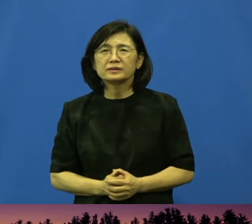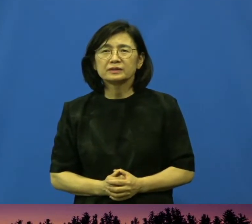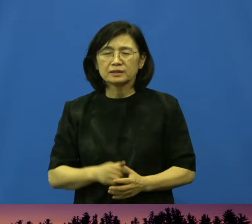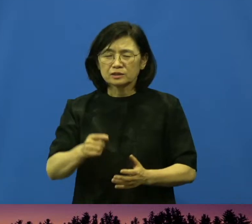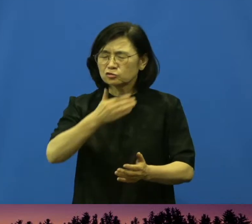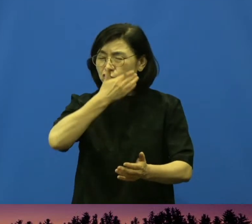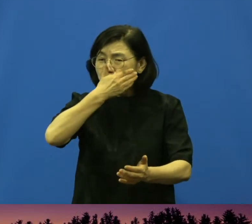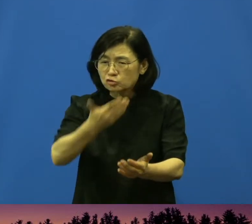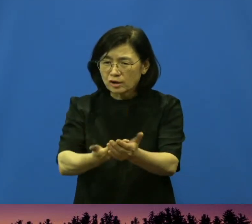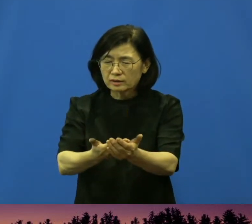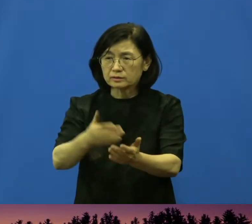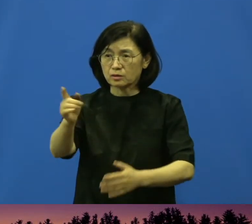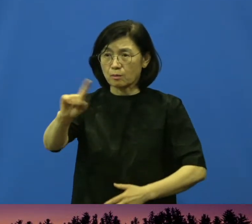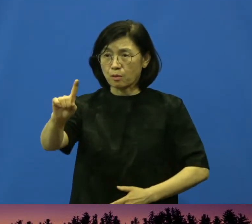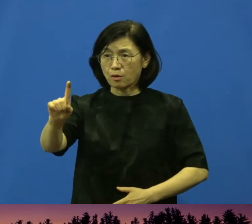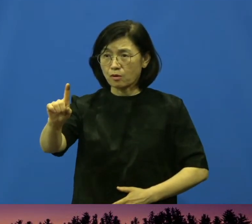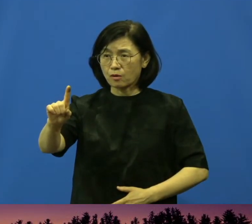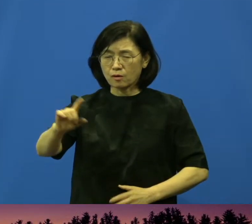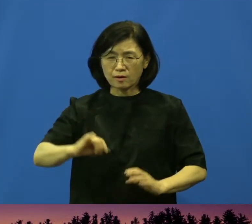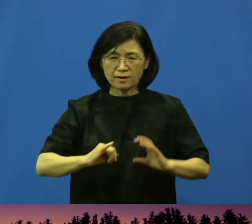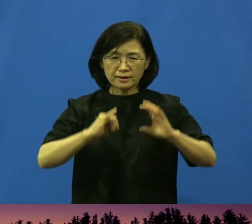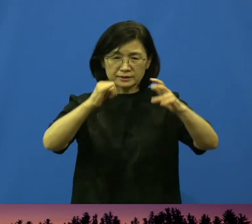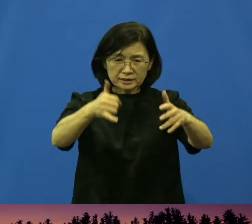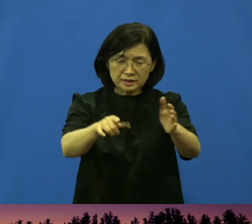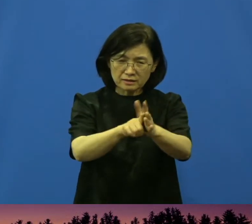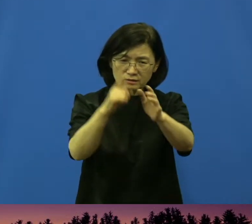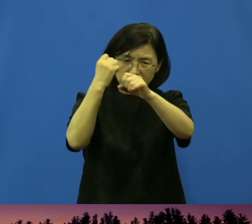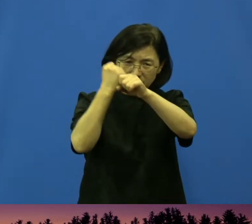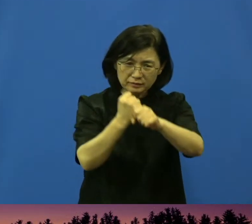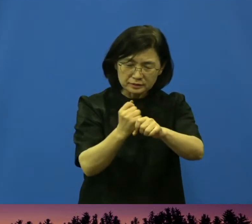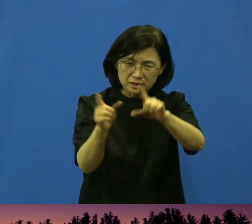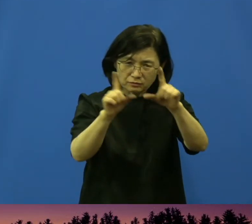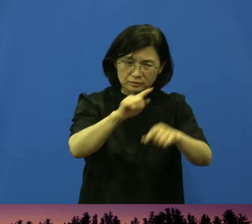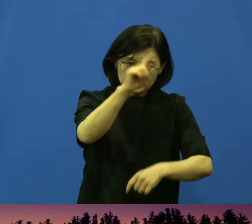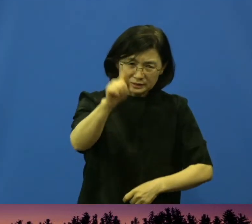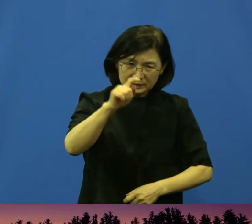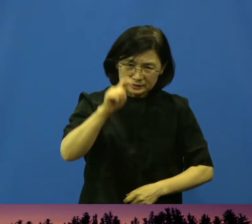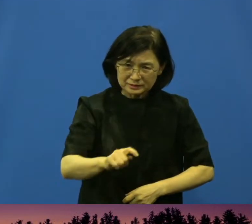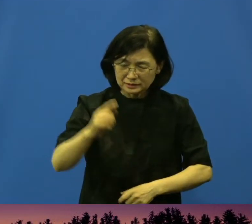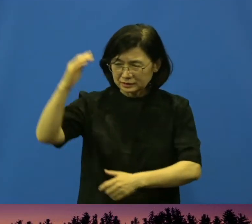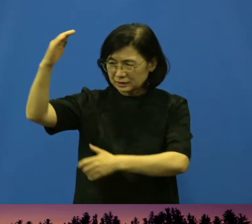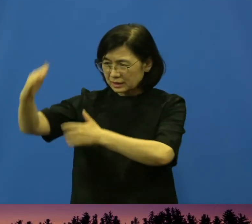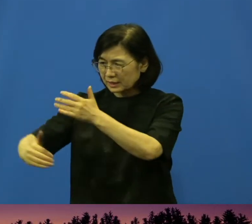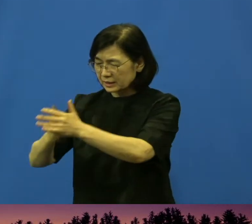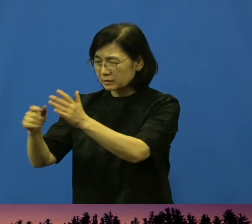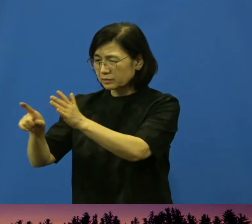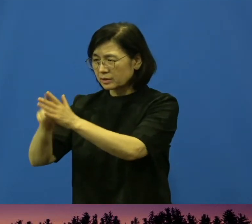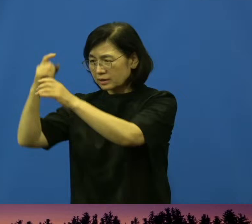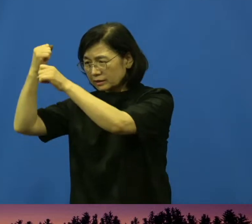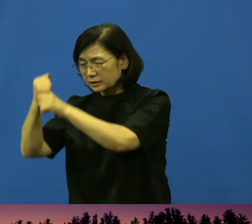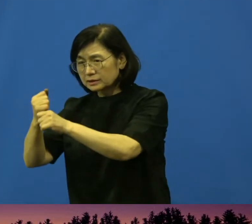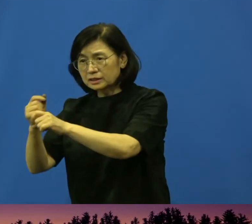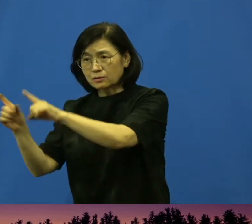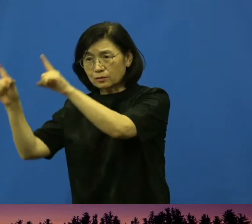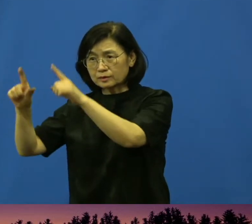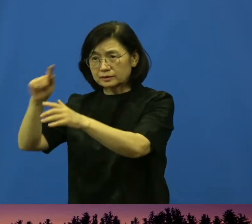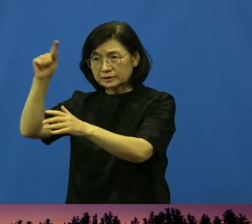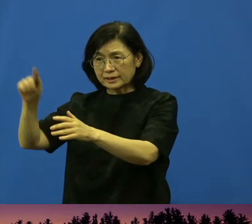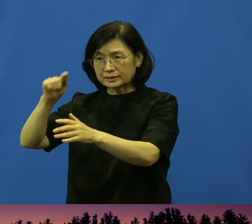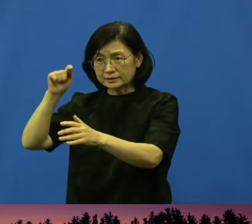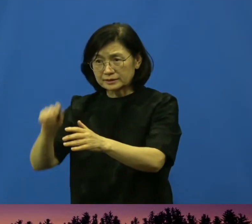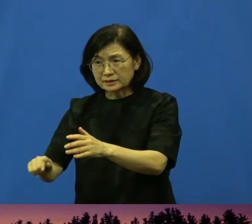무엇을 의지하고 사느냐. 마귀가 하는 일이 뭡니까? 눈에 보이는 사물에, 피조물에 시선을 고정하게 하는